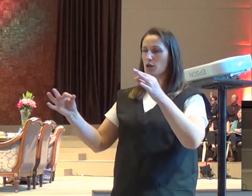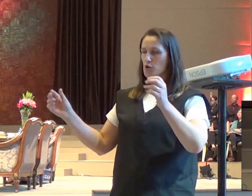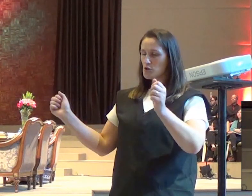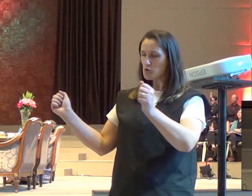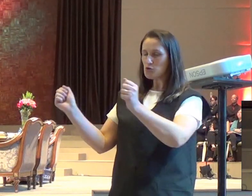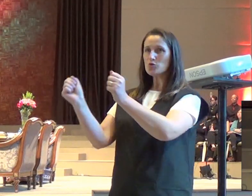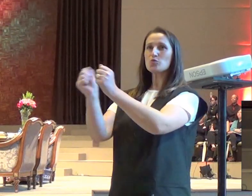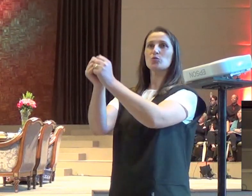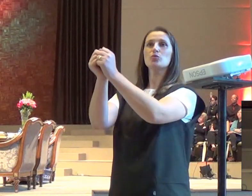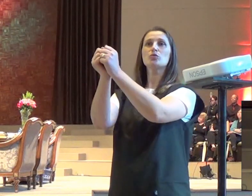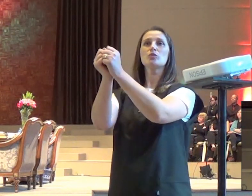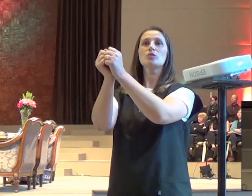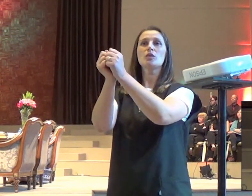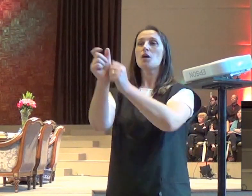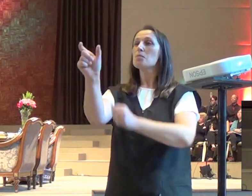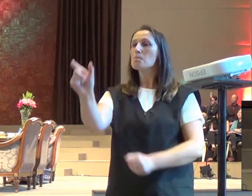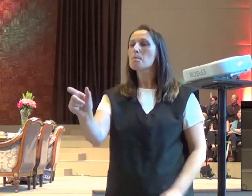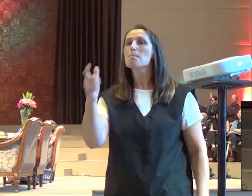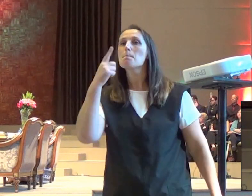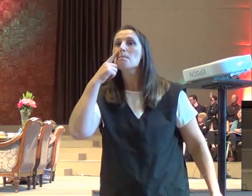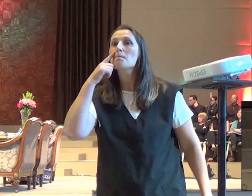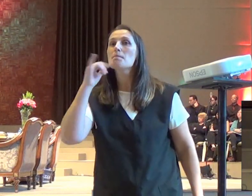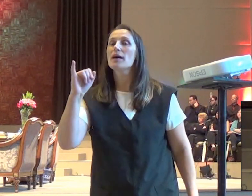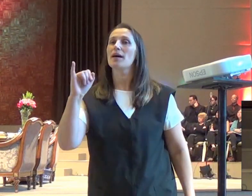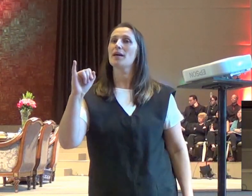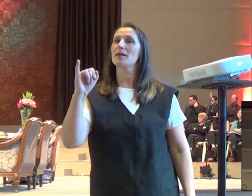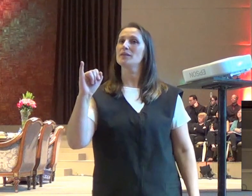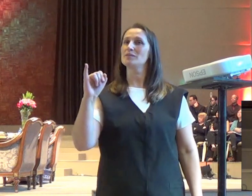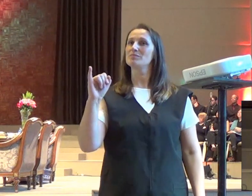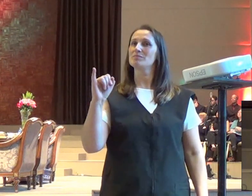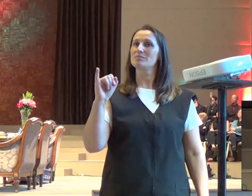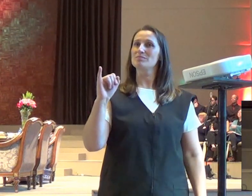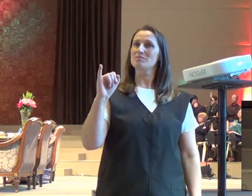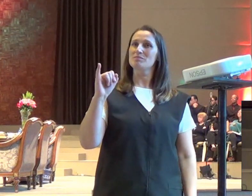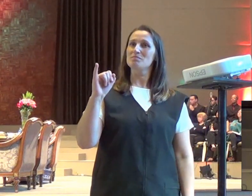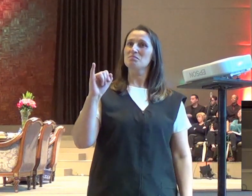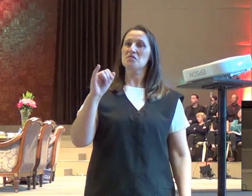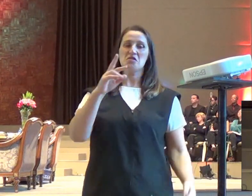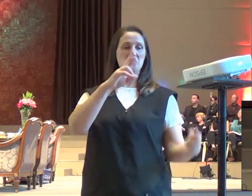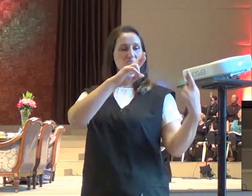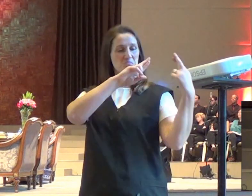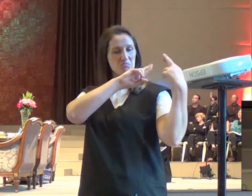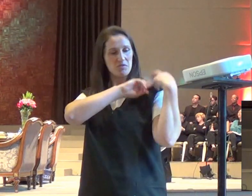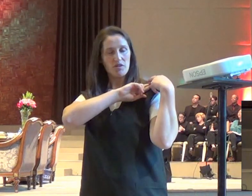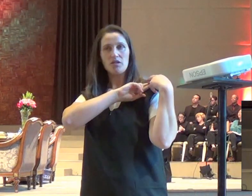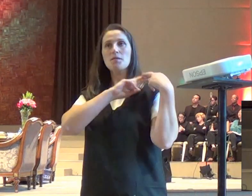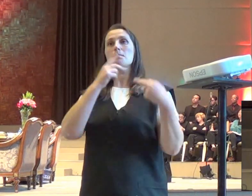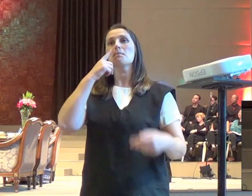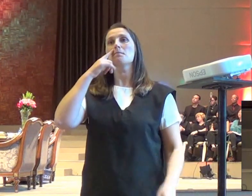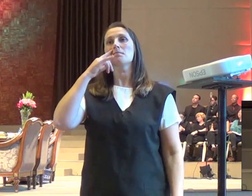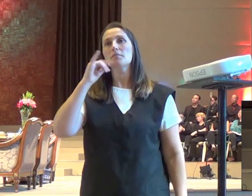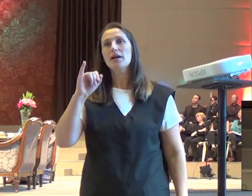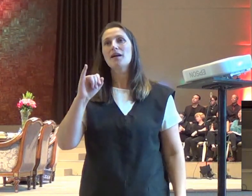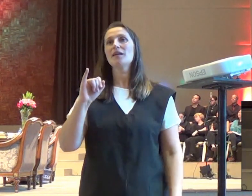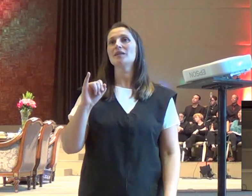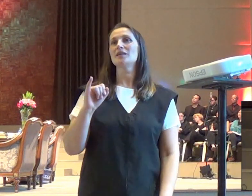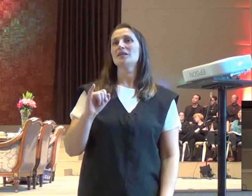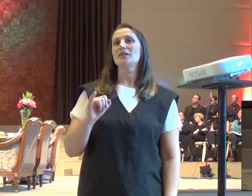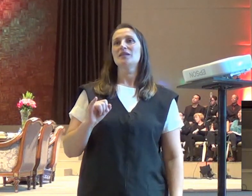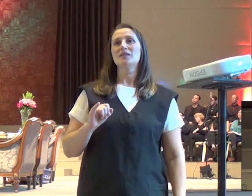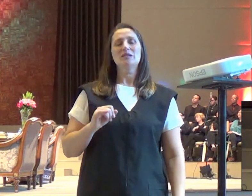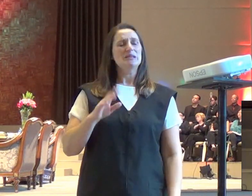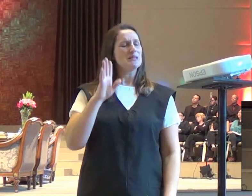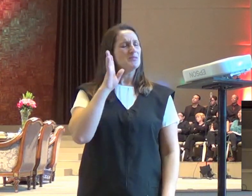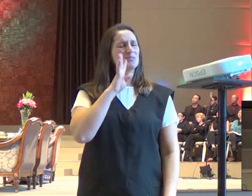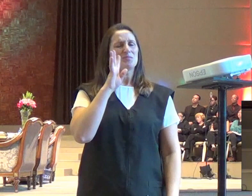na figura do pai e da mãe, num sentido mais amplo de paternidade. E esse é o nosso privilégio,